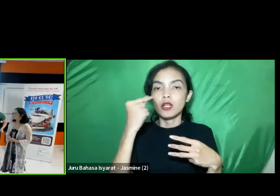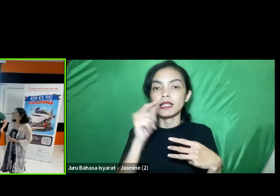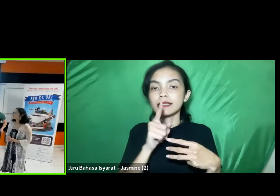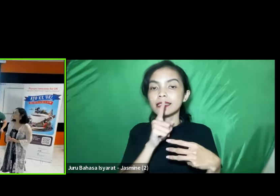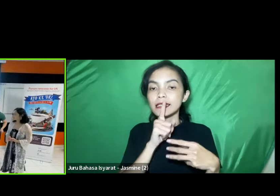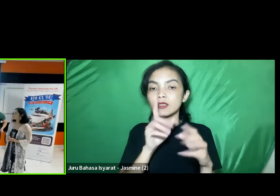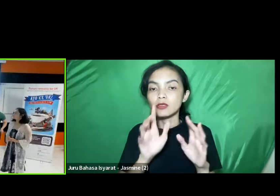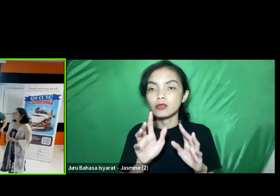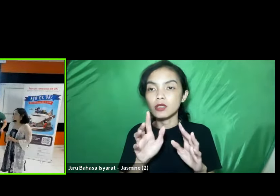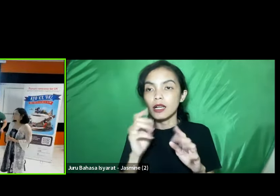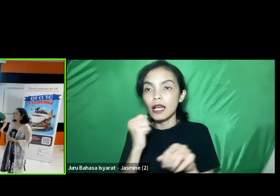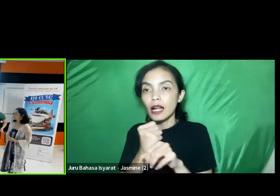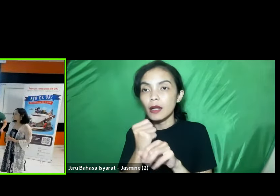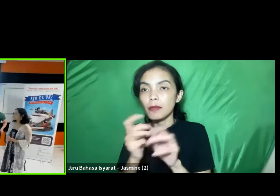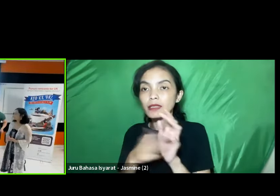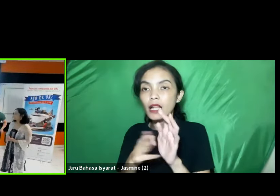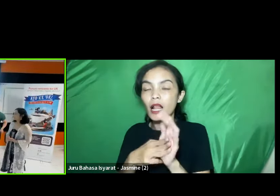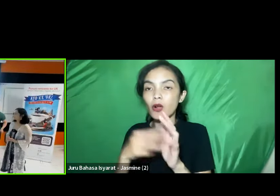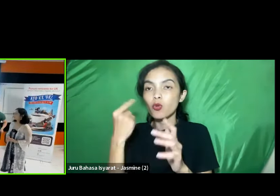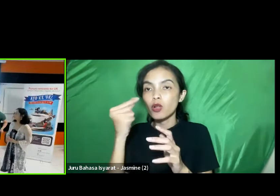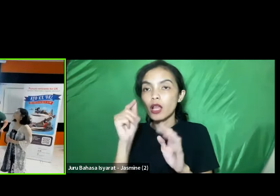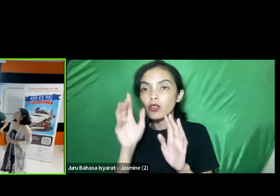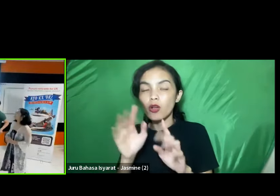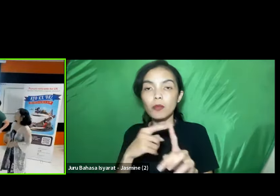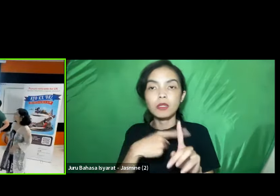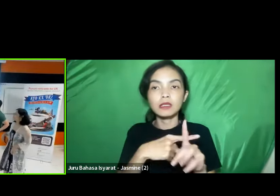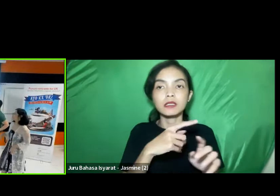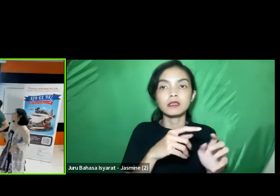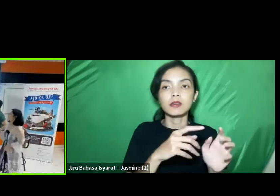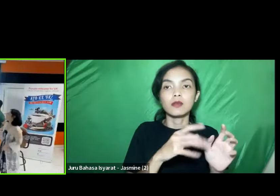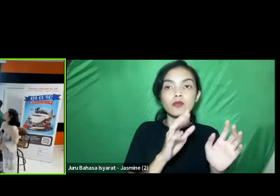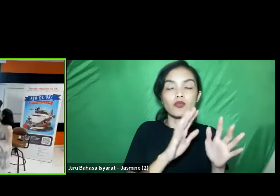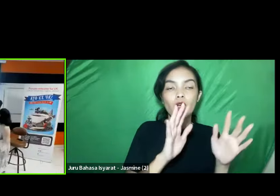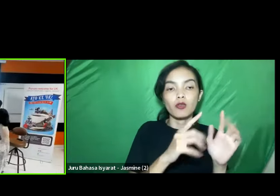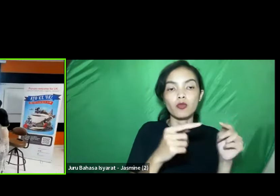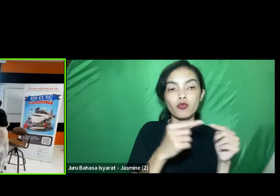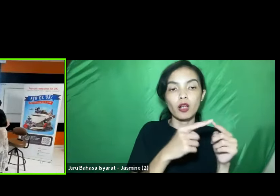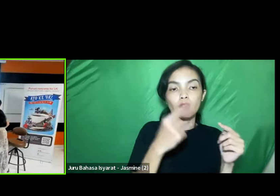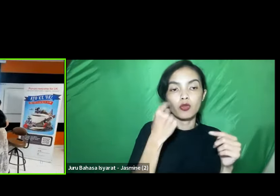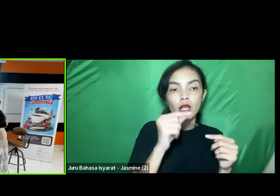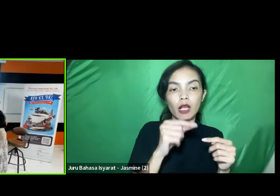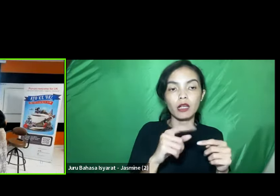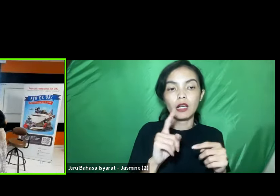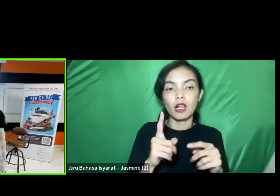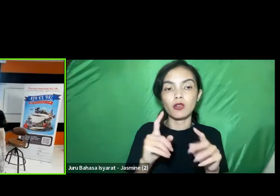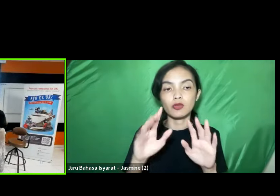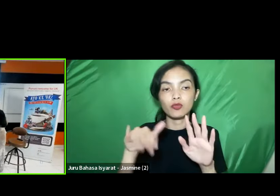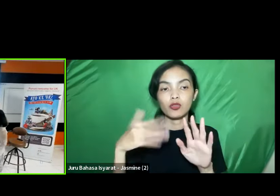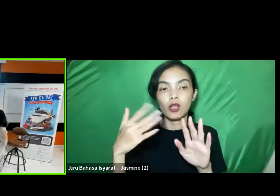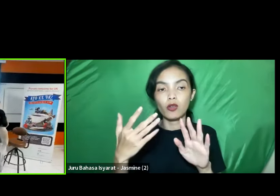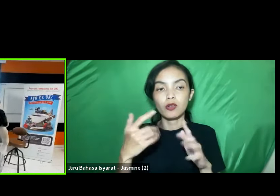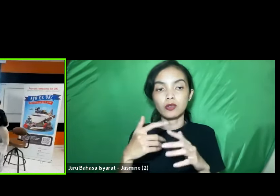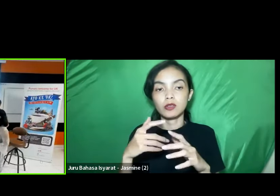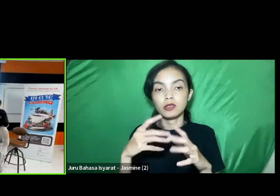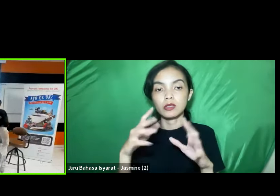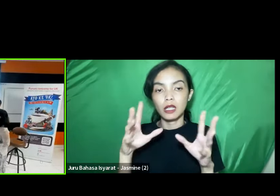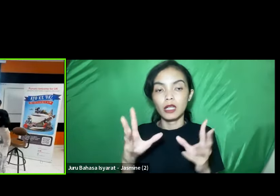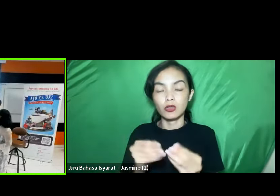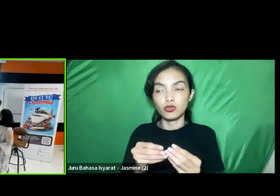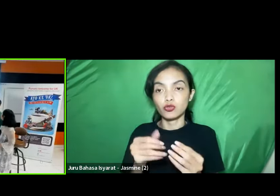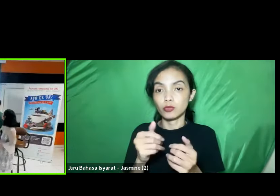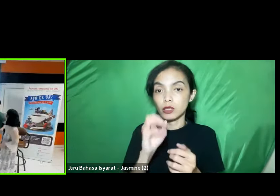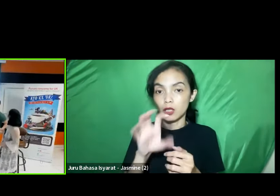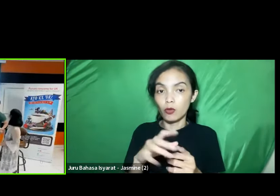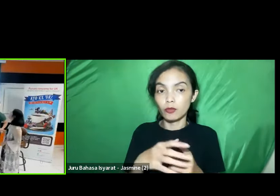non Academic itu yang kita pengin tahu kayaknya itu dulu ya yes soal yang 10 tahun mau sekalian enggak mau kalau Kak ap ada yang mau